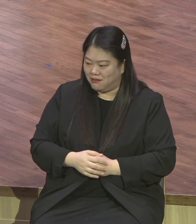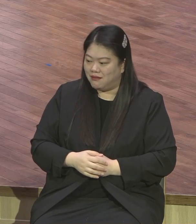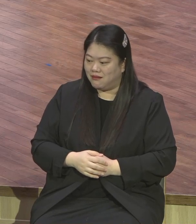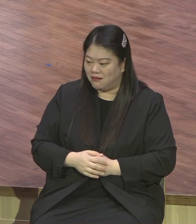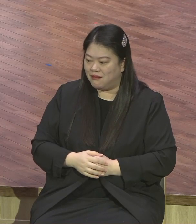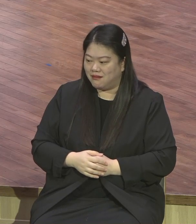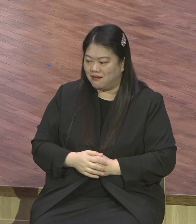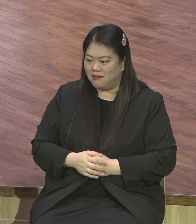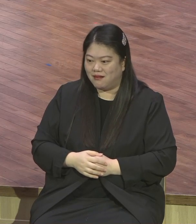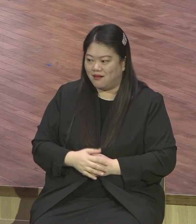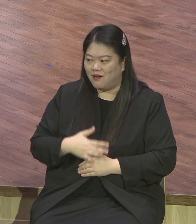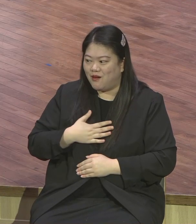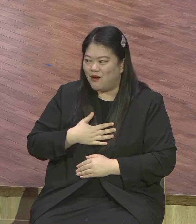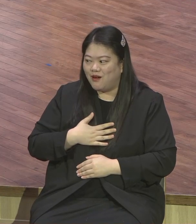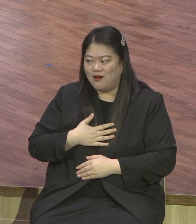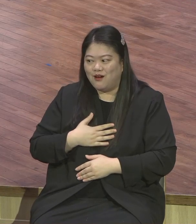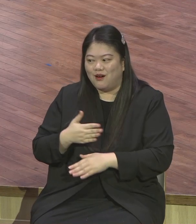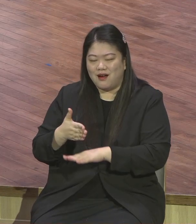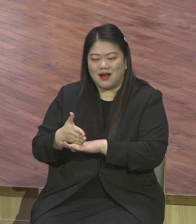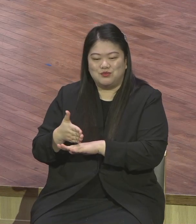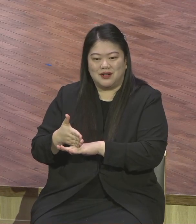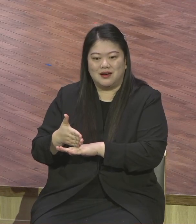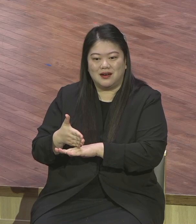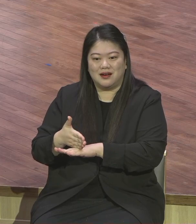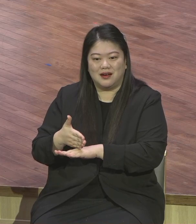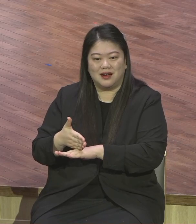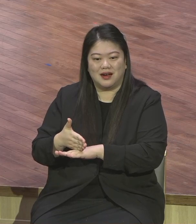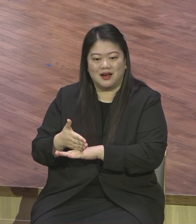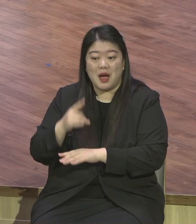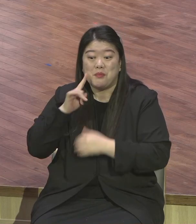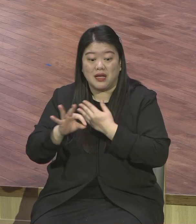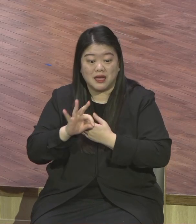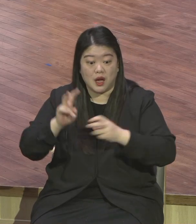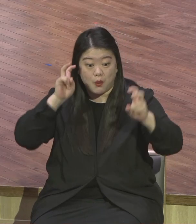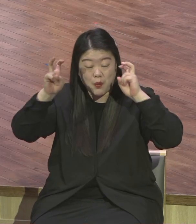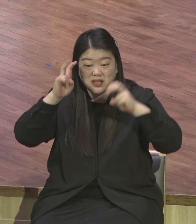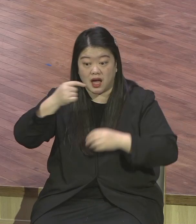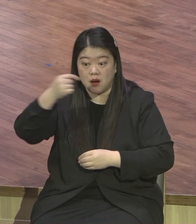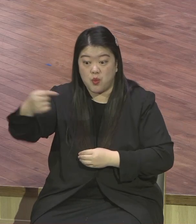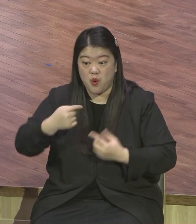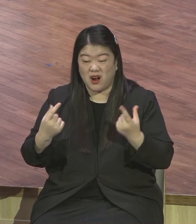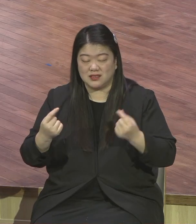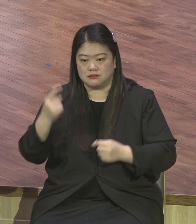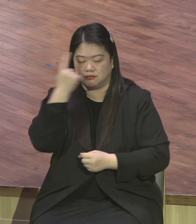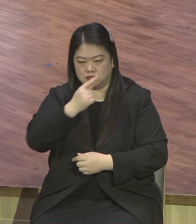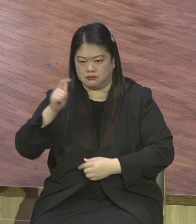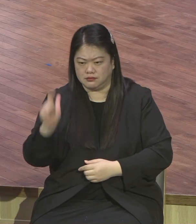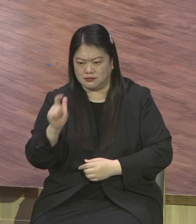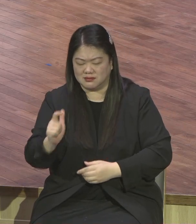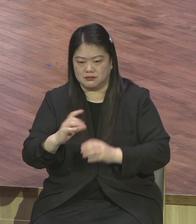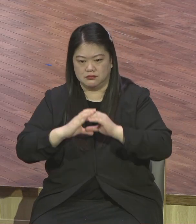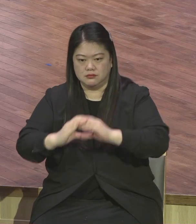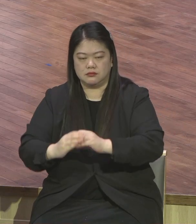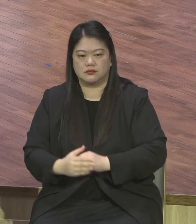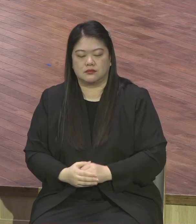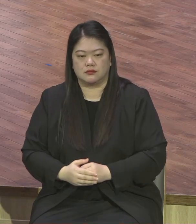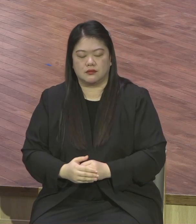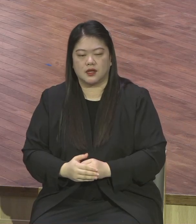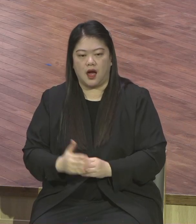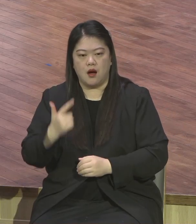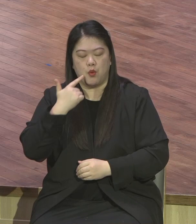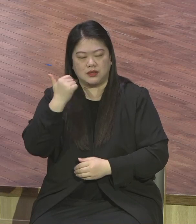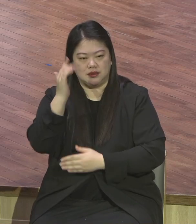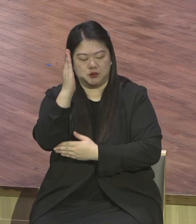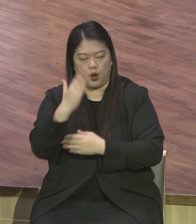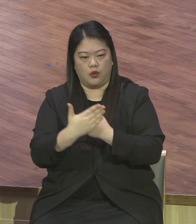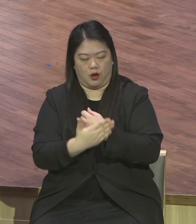설교자니까 기분이 막 하늘을 나르는 기분이요. 이야, 너무 기분이 막 그냥 좋은 거요. 이걸